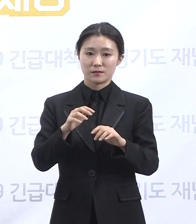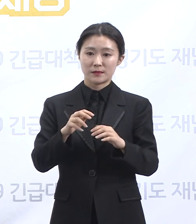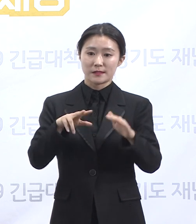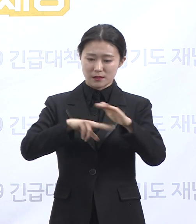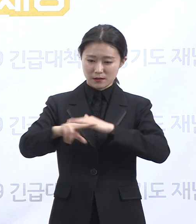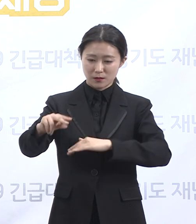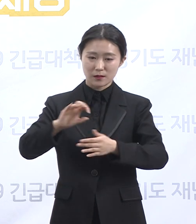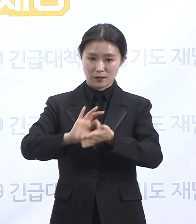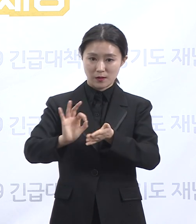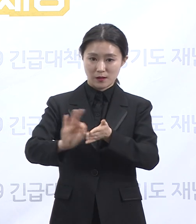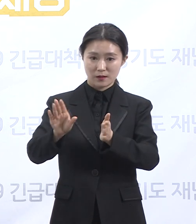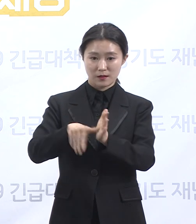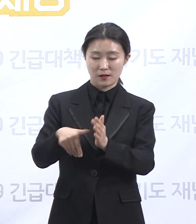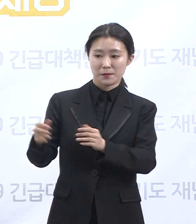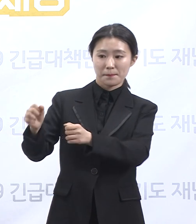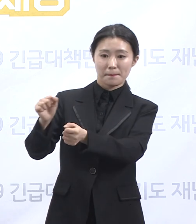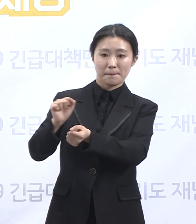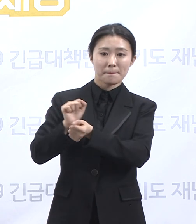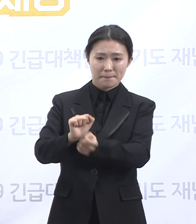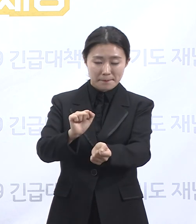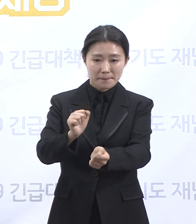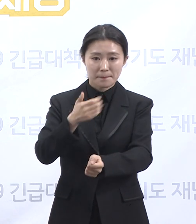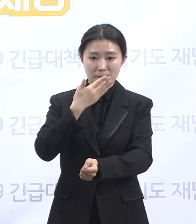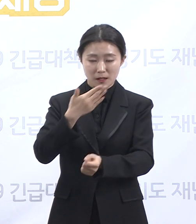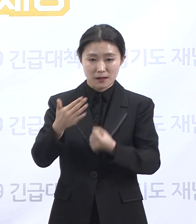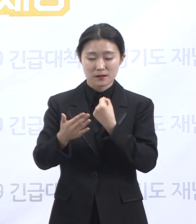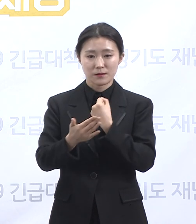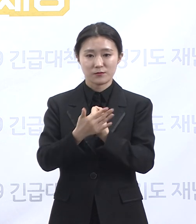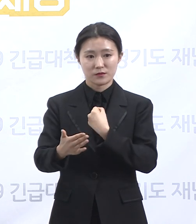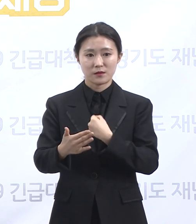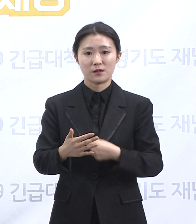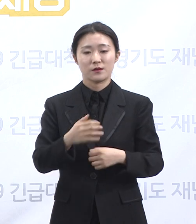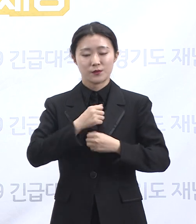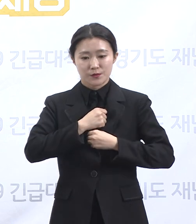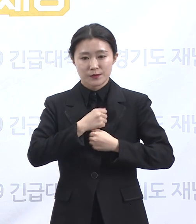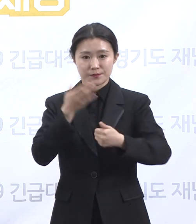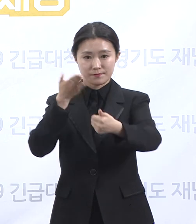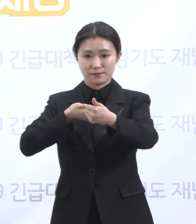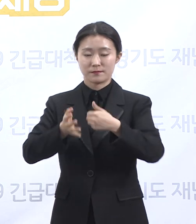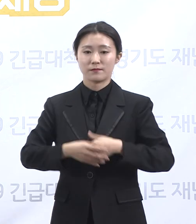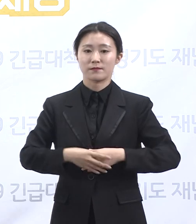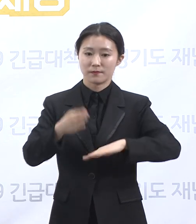14일 동안은 실천 가능한 최대한의 주의를 기울여 주시기를 당부드립니다. 감사합니다.